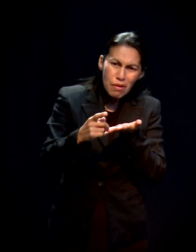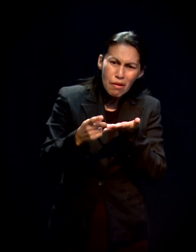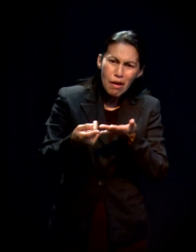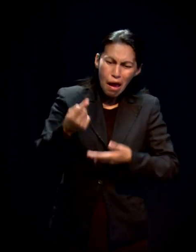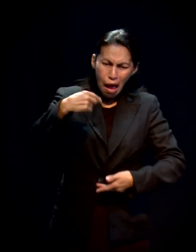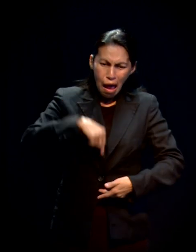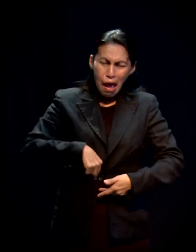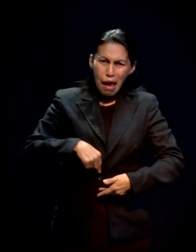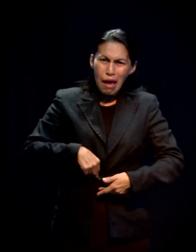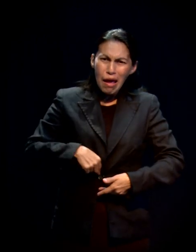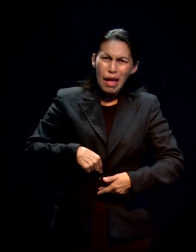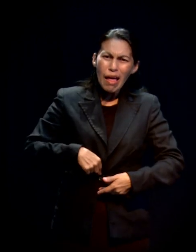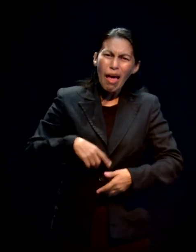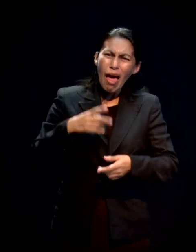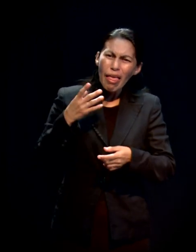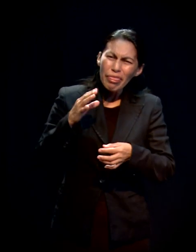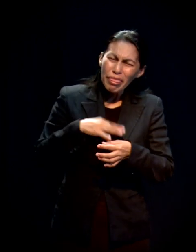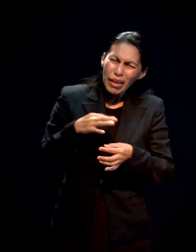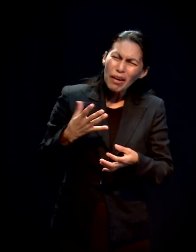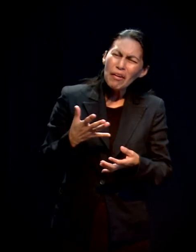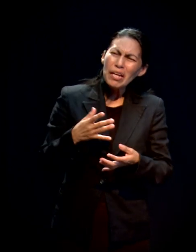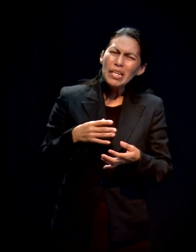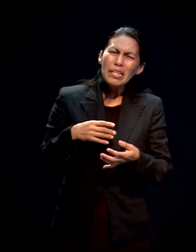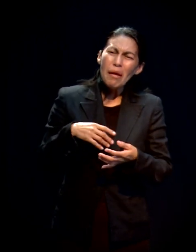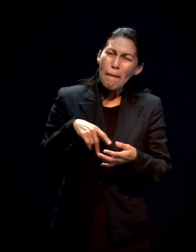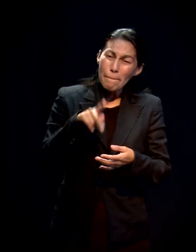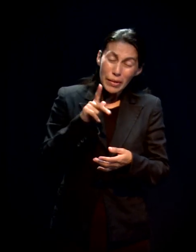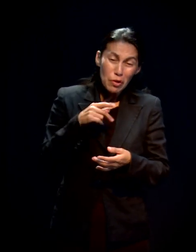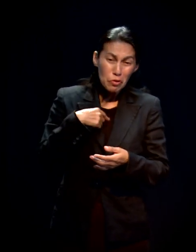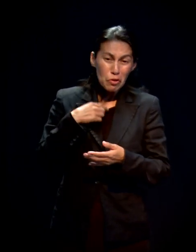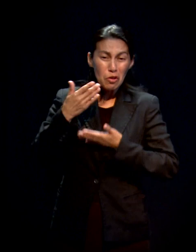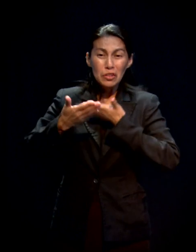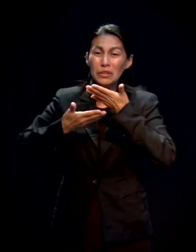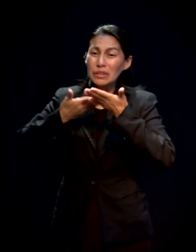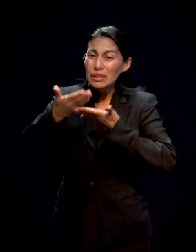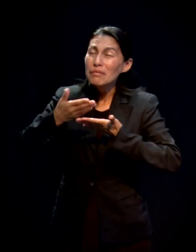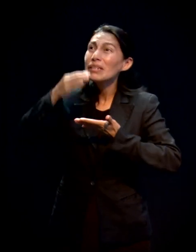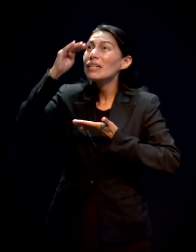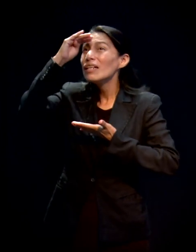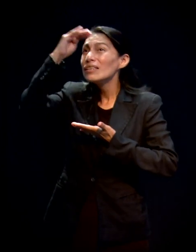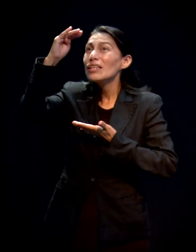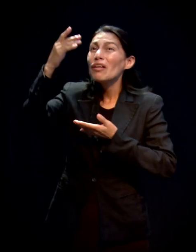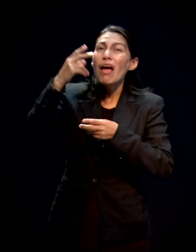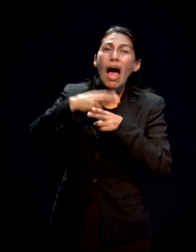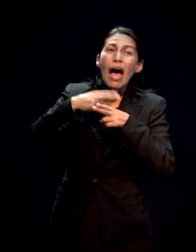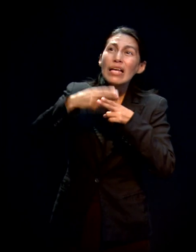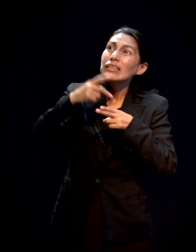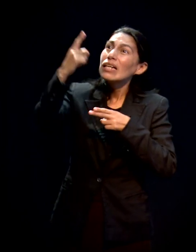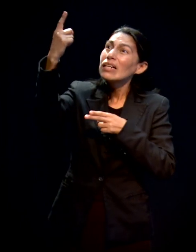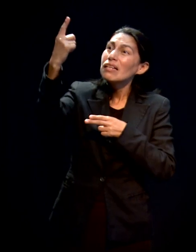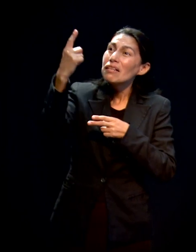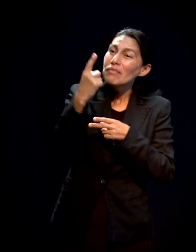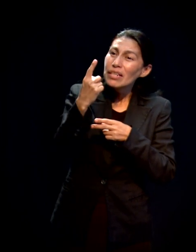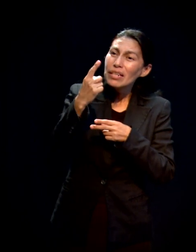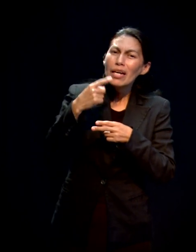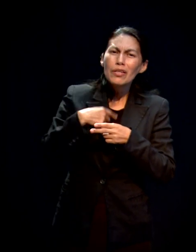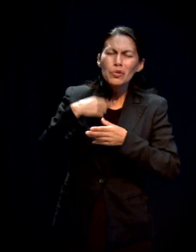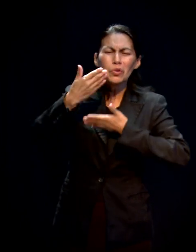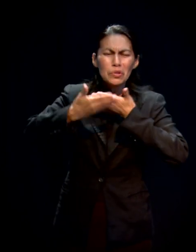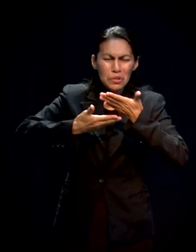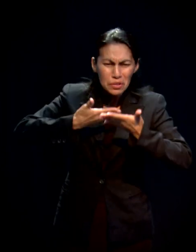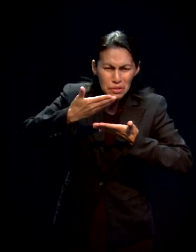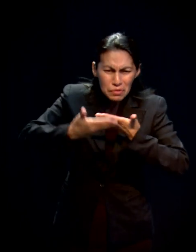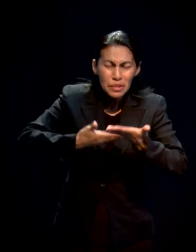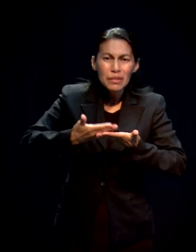que no me deja en paz y que me ayuda a recordar que yo debo de servir al señor por toda mi vida hasta que él venga por segunda vez o sea que es una